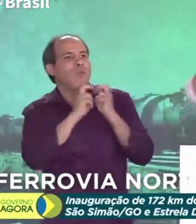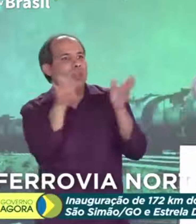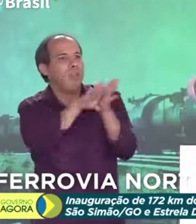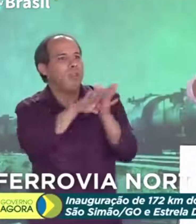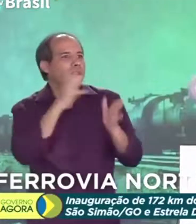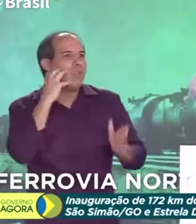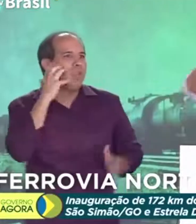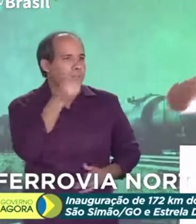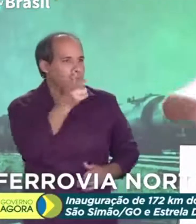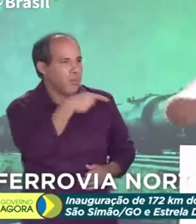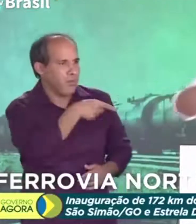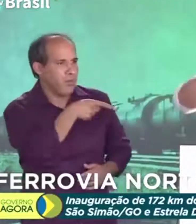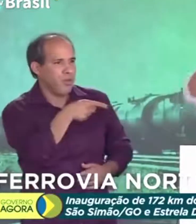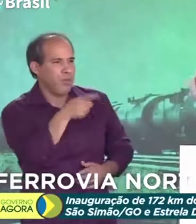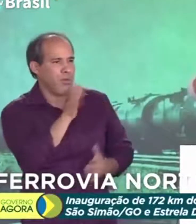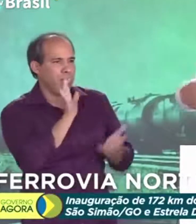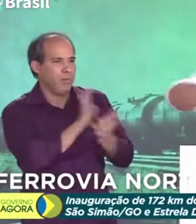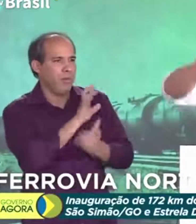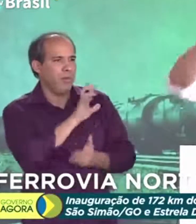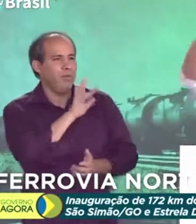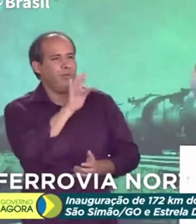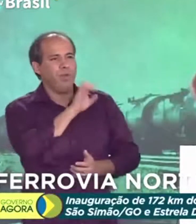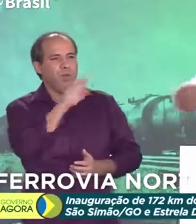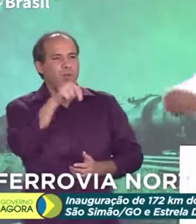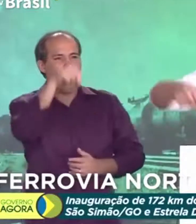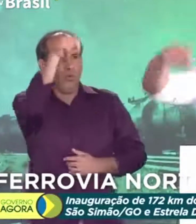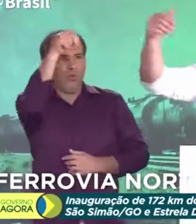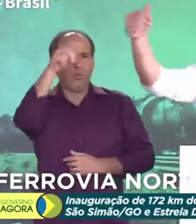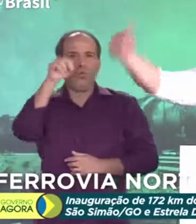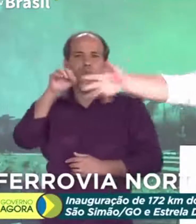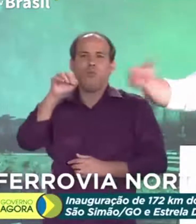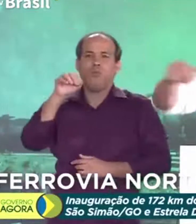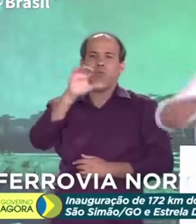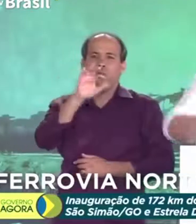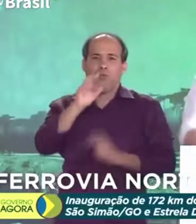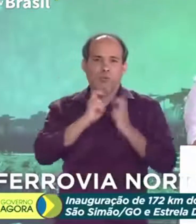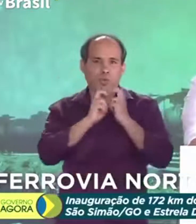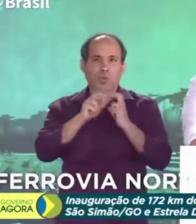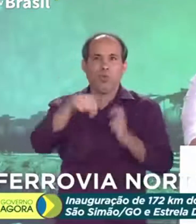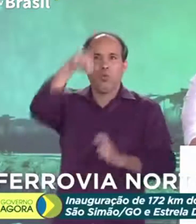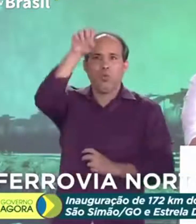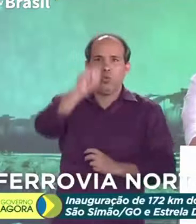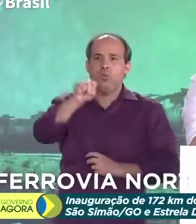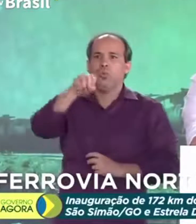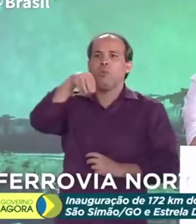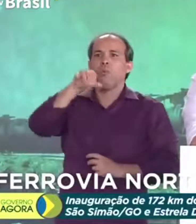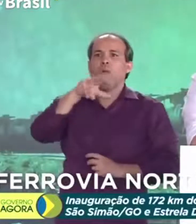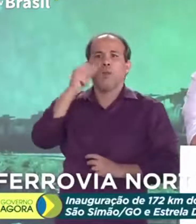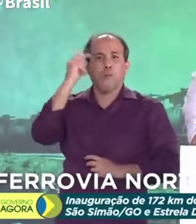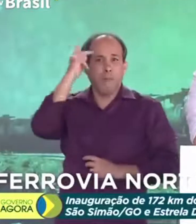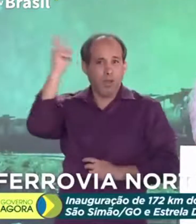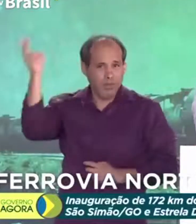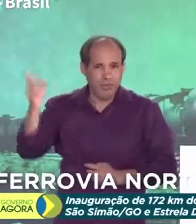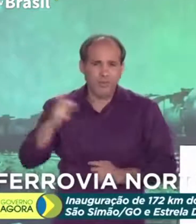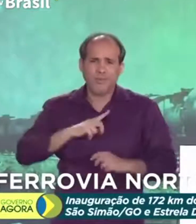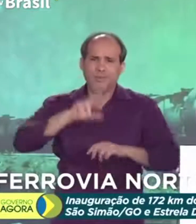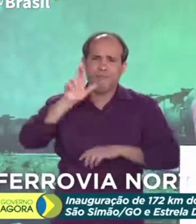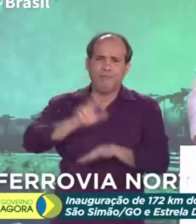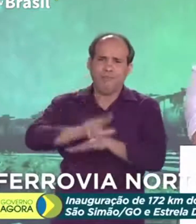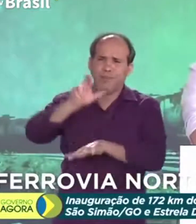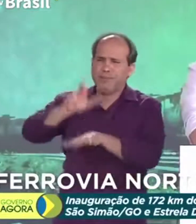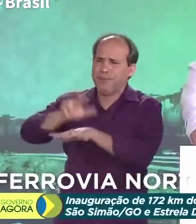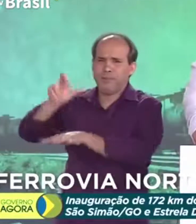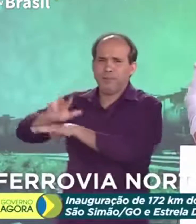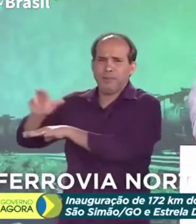Santos com esse sistema, Ferro Norte, Ferrovia Norte Sul, Malha Paulista. Vamos